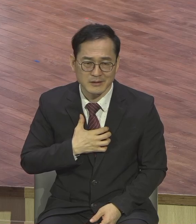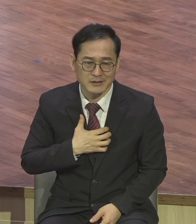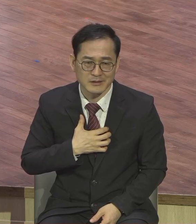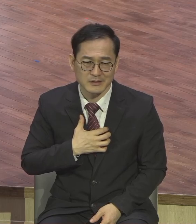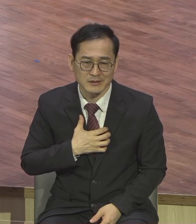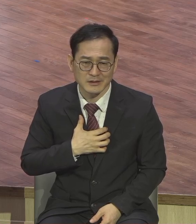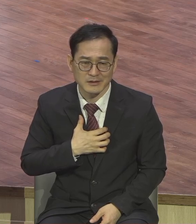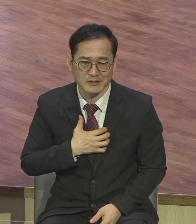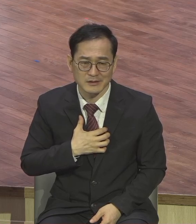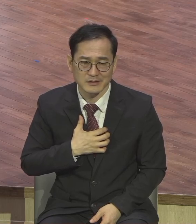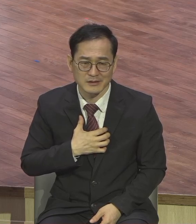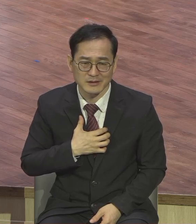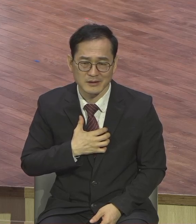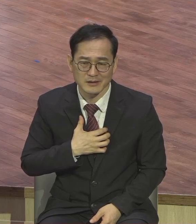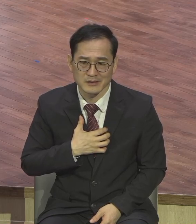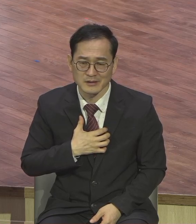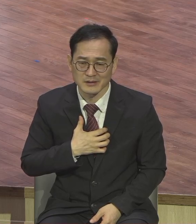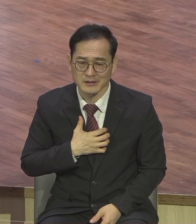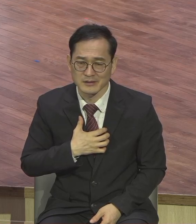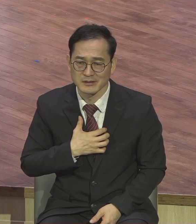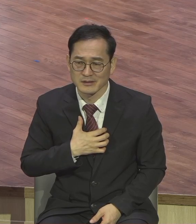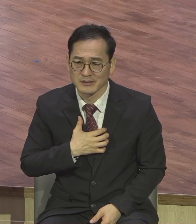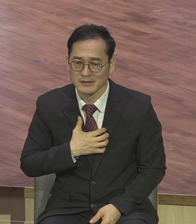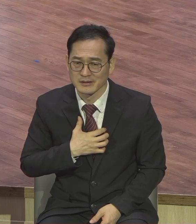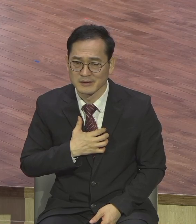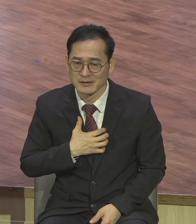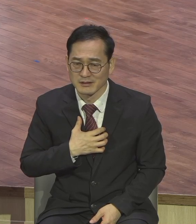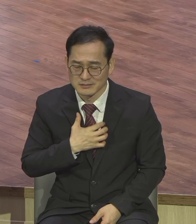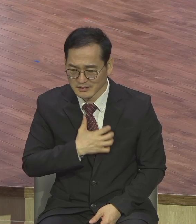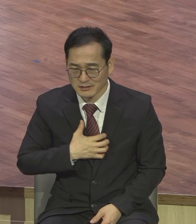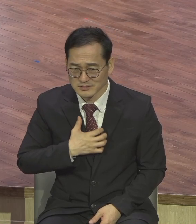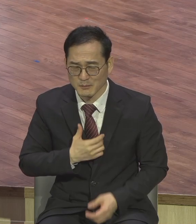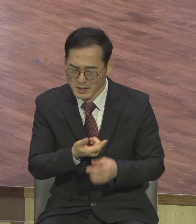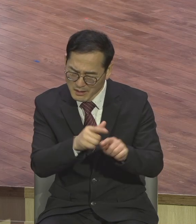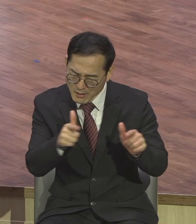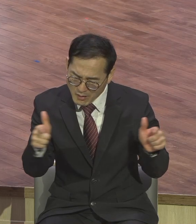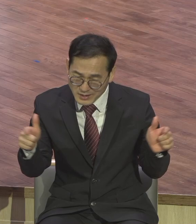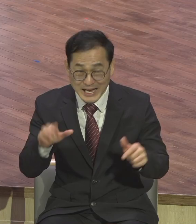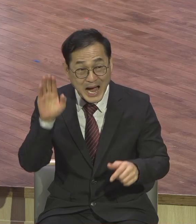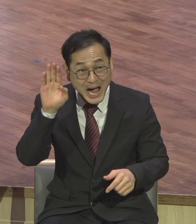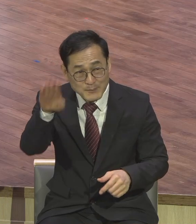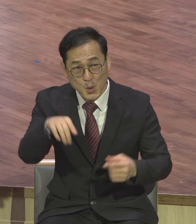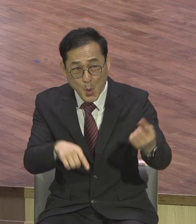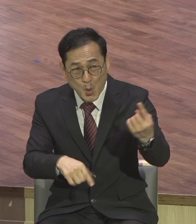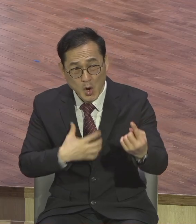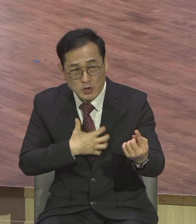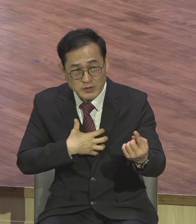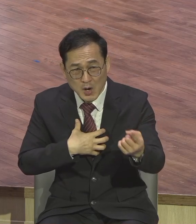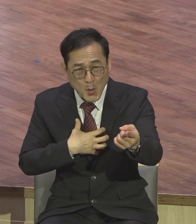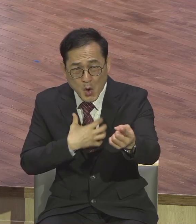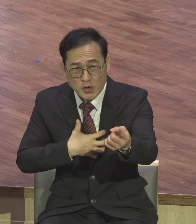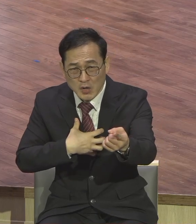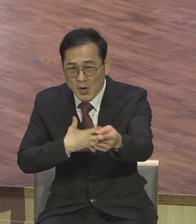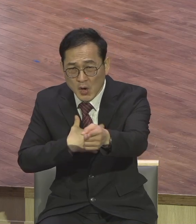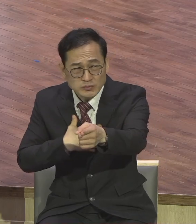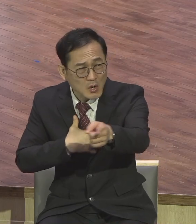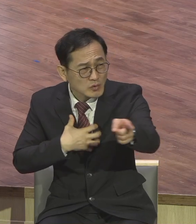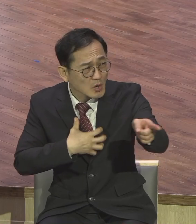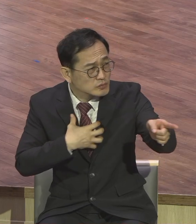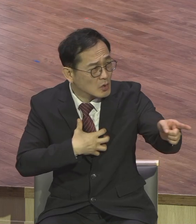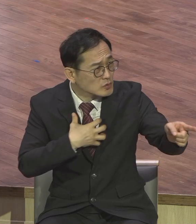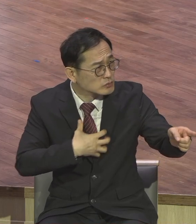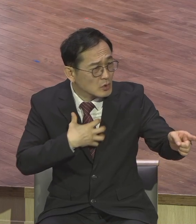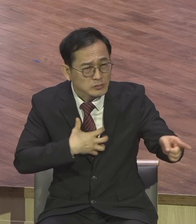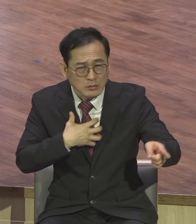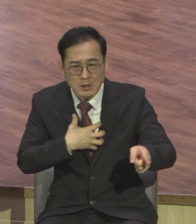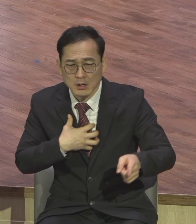걱정이 팔자라고 엄마 할 필요도 없는 걱정 염려, 막 앞으로 오지도 않은 거 앞으로 올 거 생각하고 미리 걱정 염려